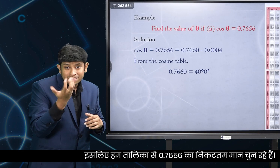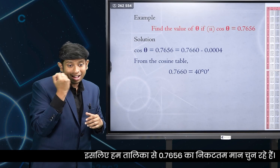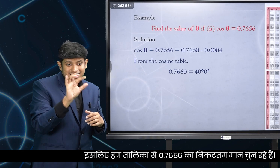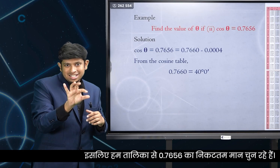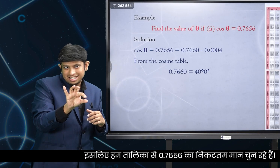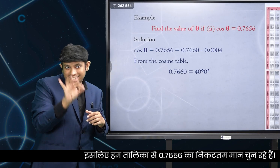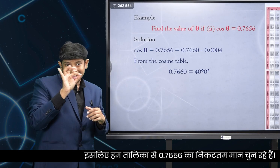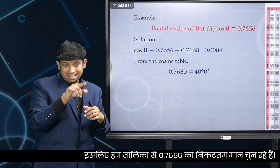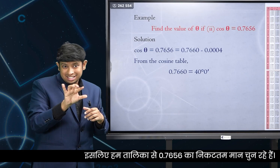इसलिए हम तालिका से